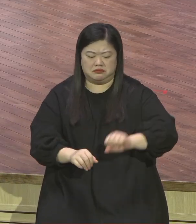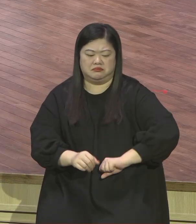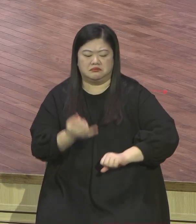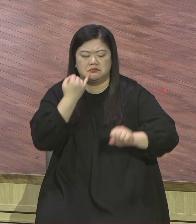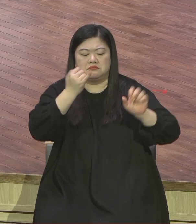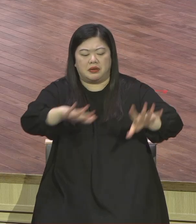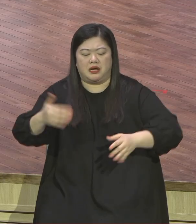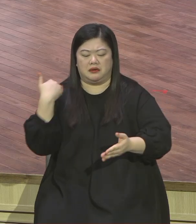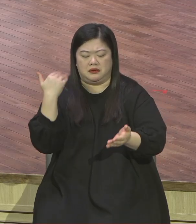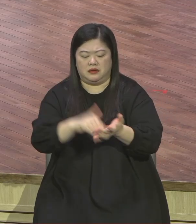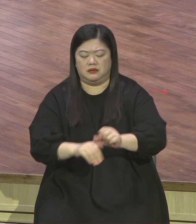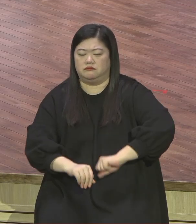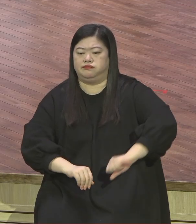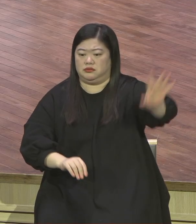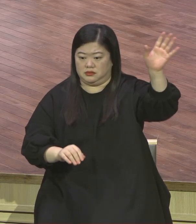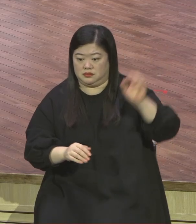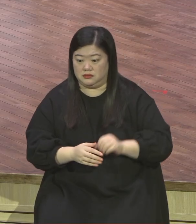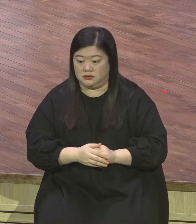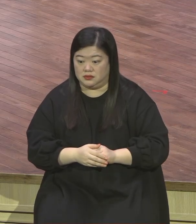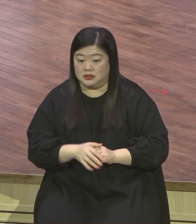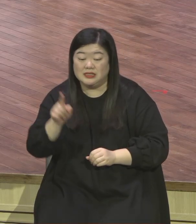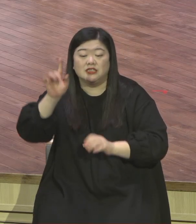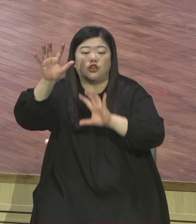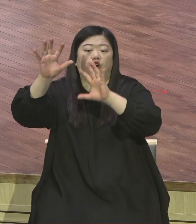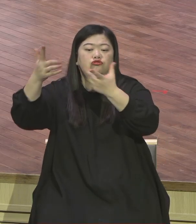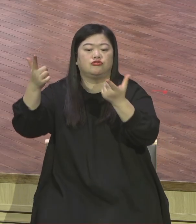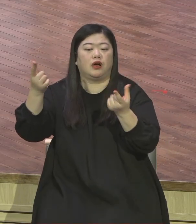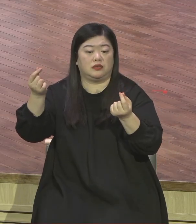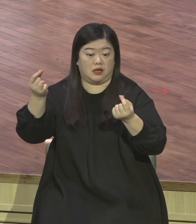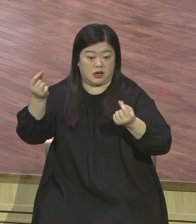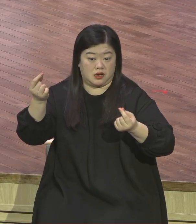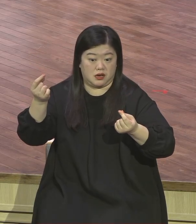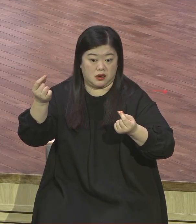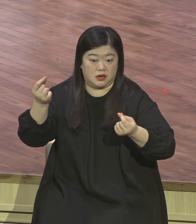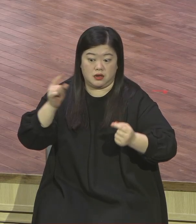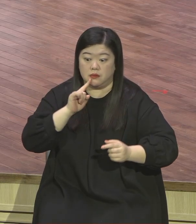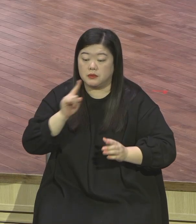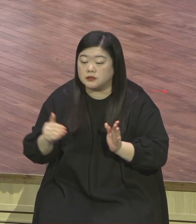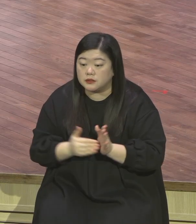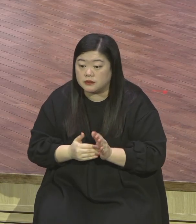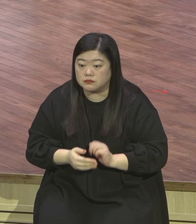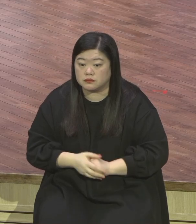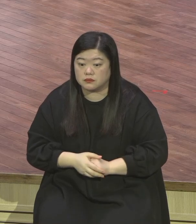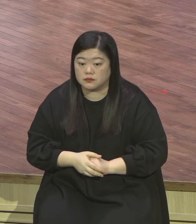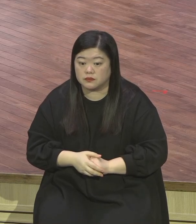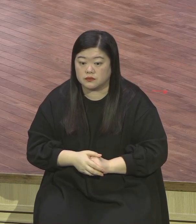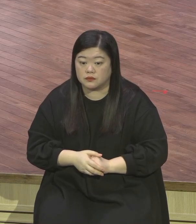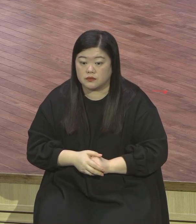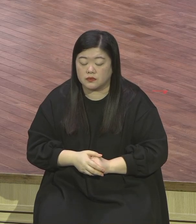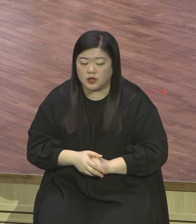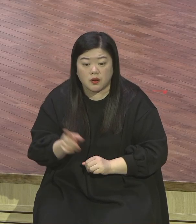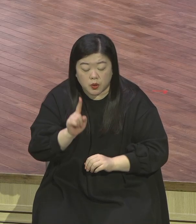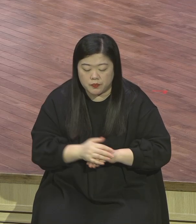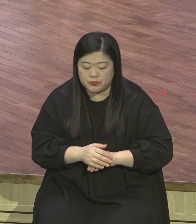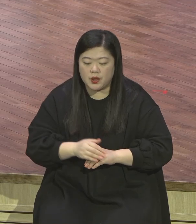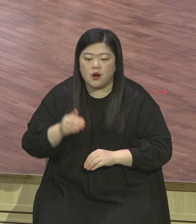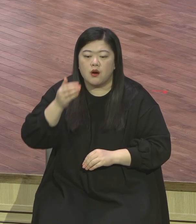예수님의 이 말씀 핵심이 뭡니까 보금에 거물을 쳐나가야 거물을 계속